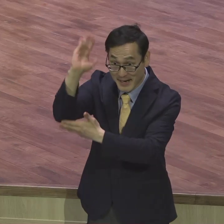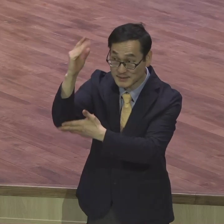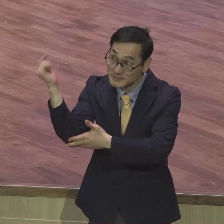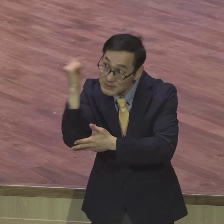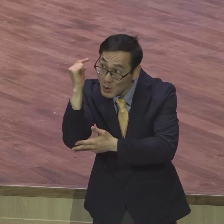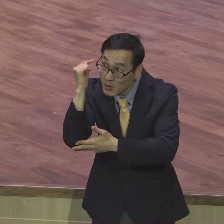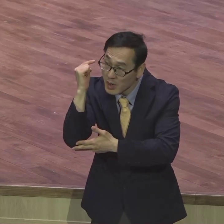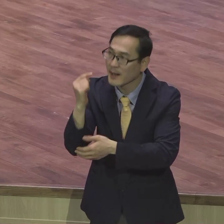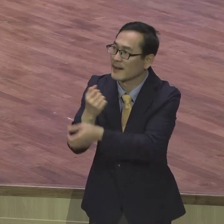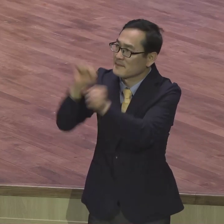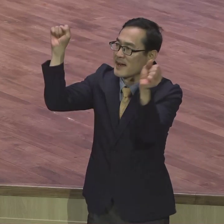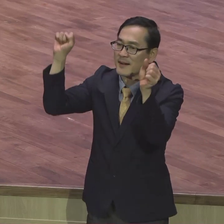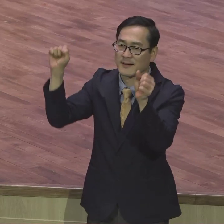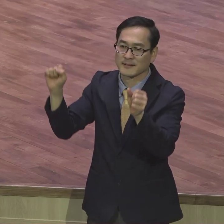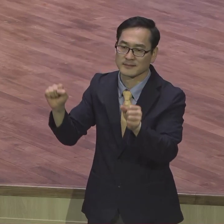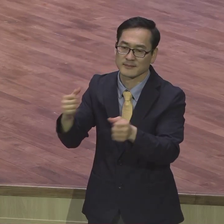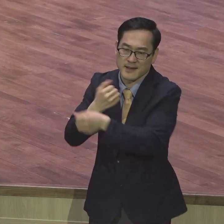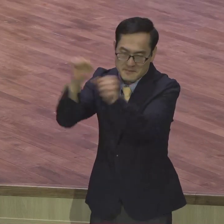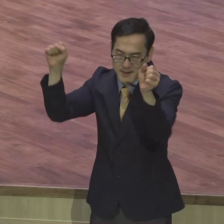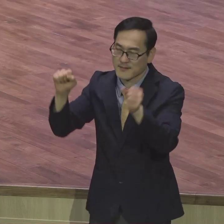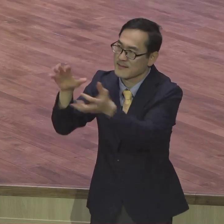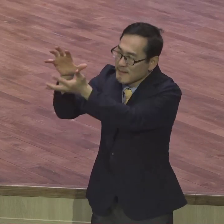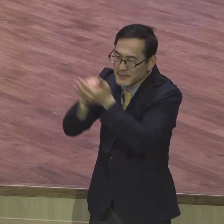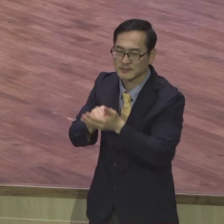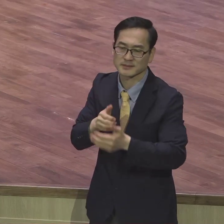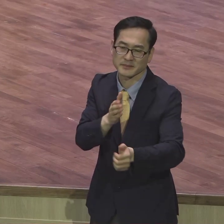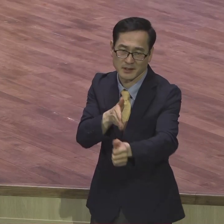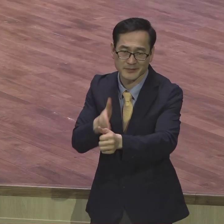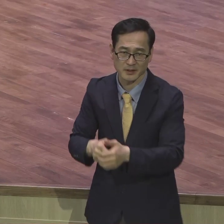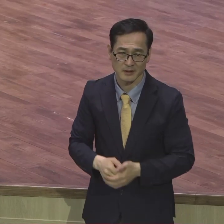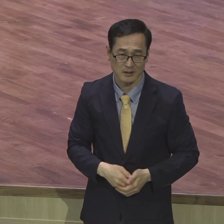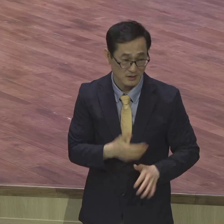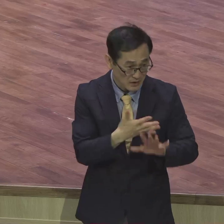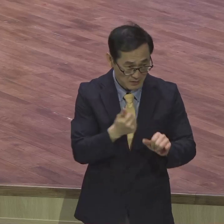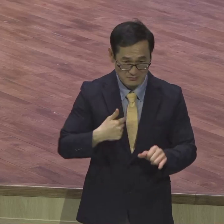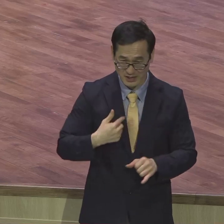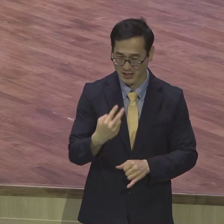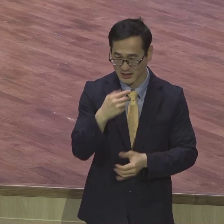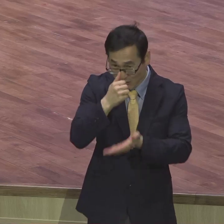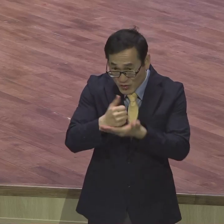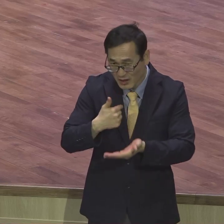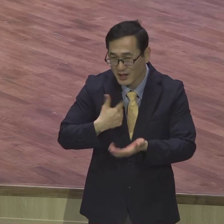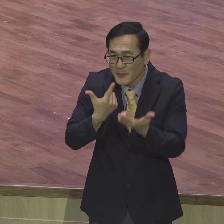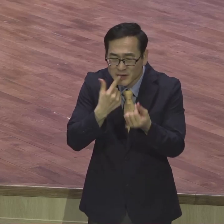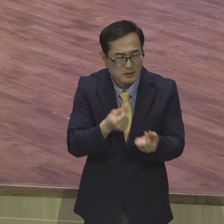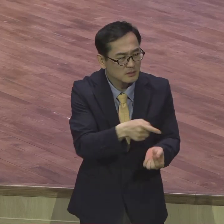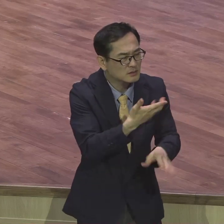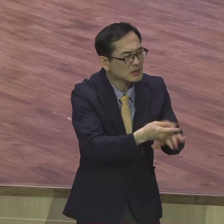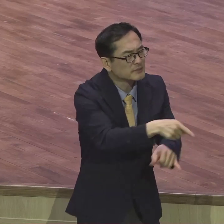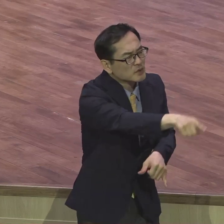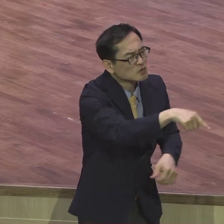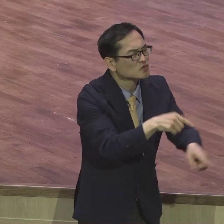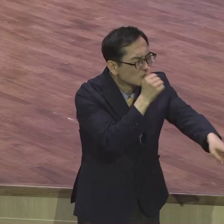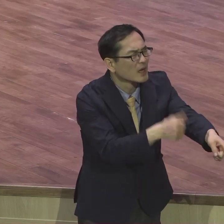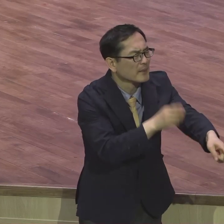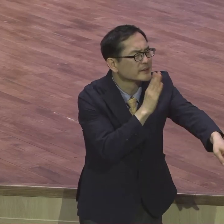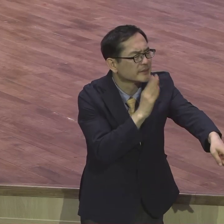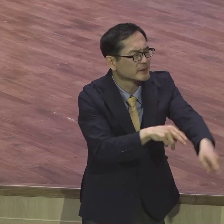맨날 남 정지하고 남 지적이 나고 맨날 시비 나고 상처 주고 상처받고 그런 짓 하지 마시고